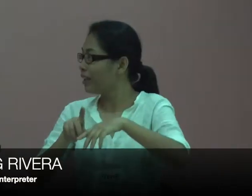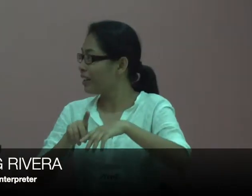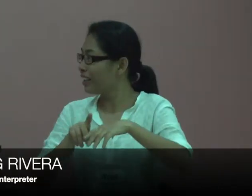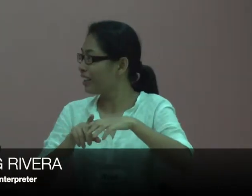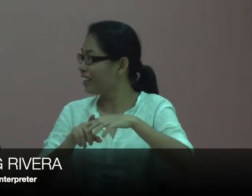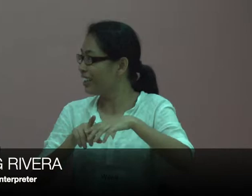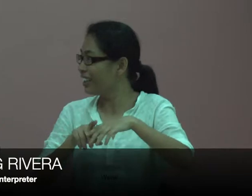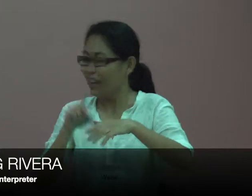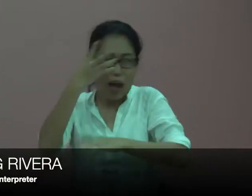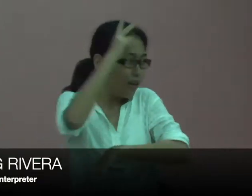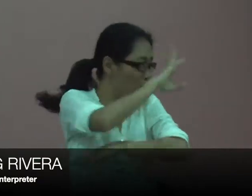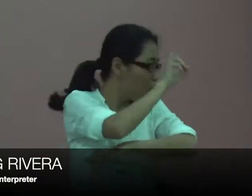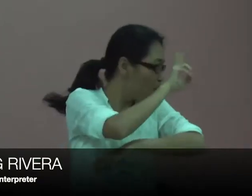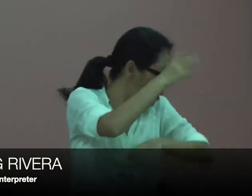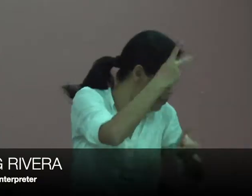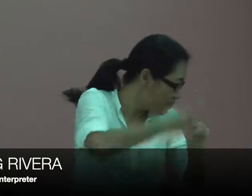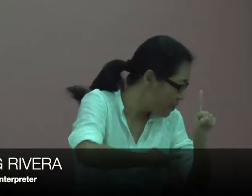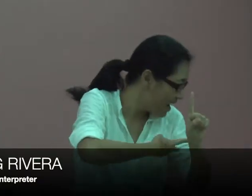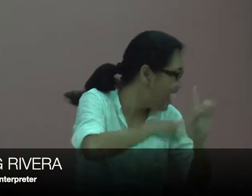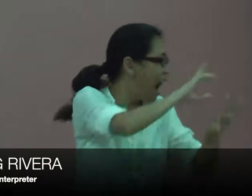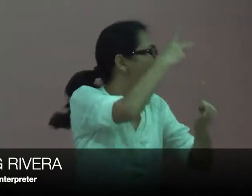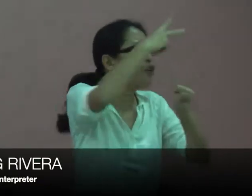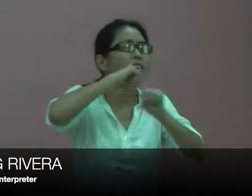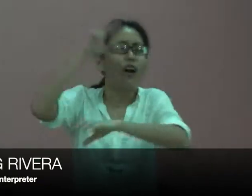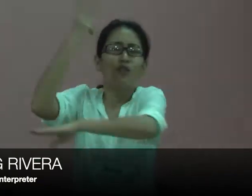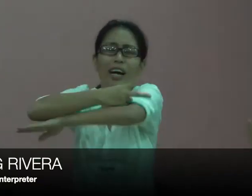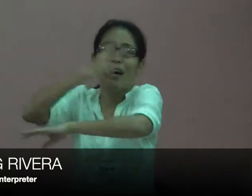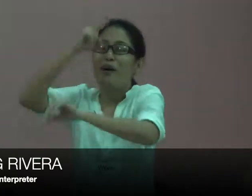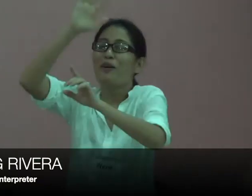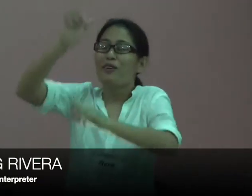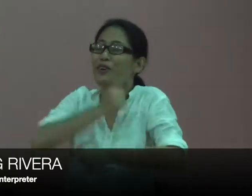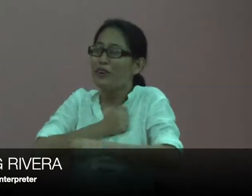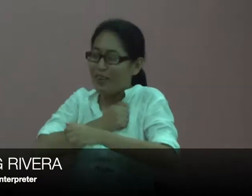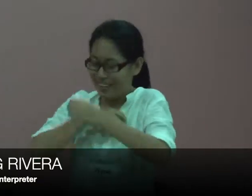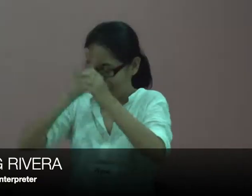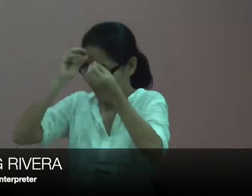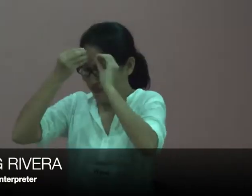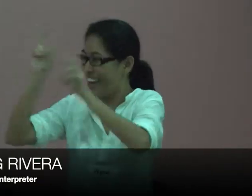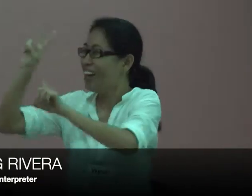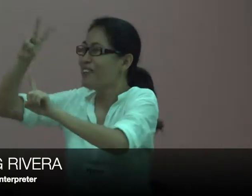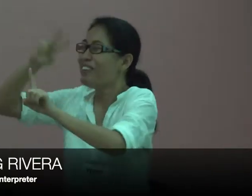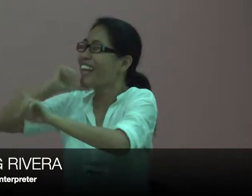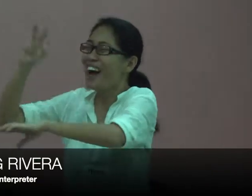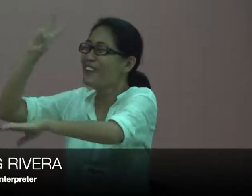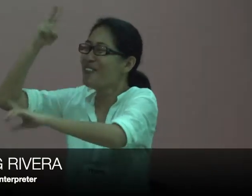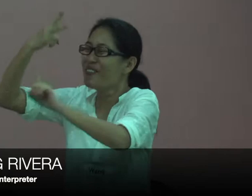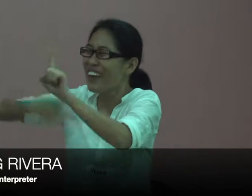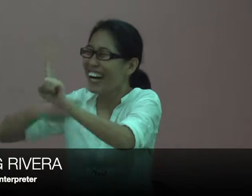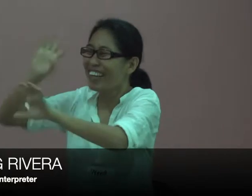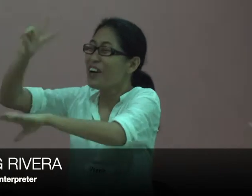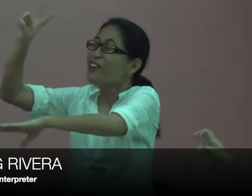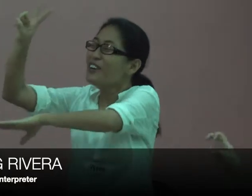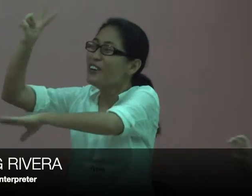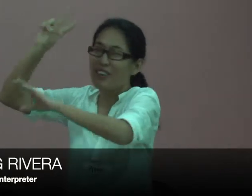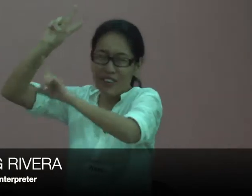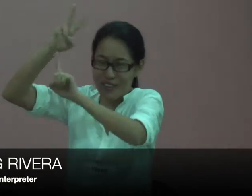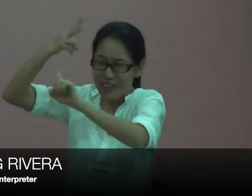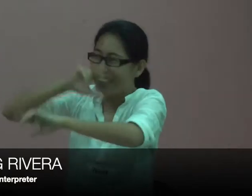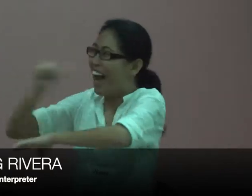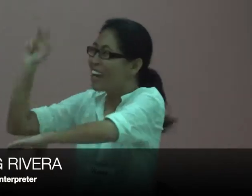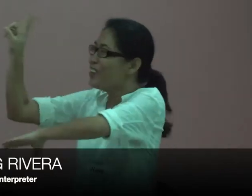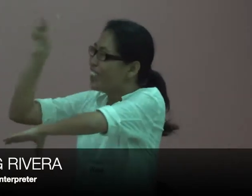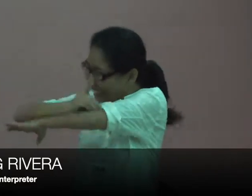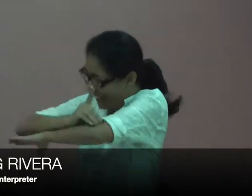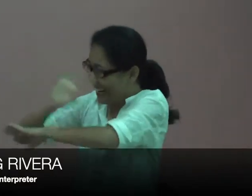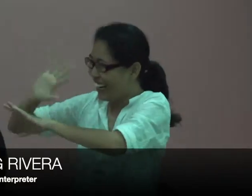days. Ay, 2 days. Wala nang 2 days. Sorry. Nalipot po ako doon. Hindi pala 2